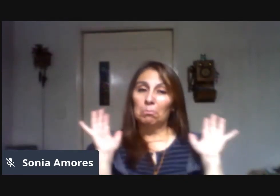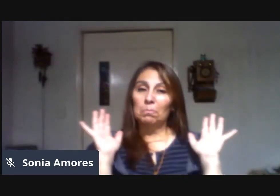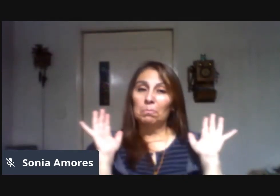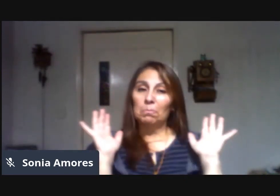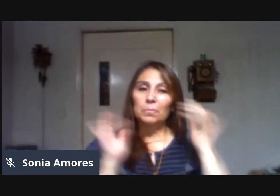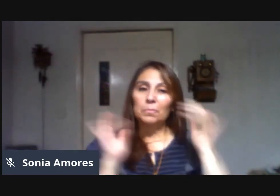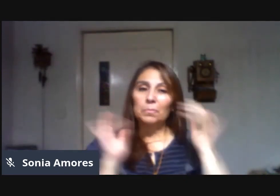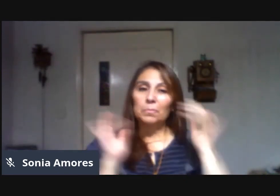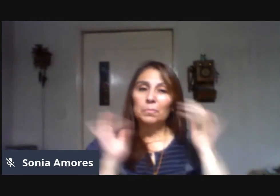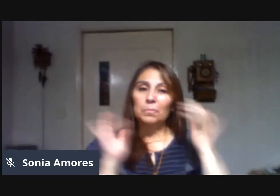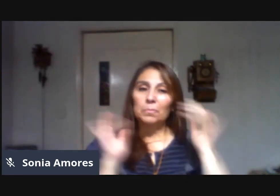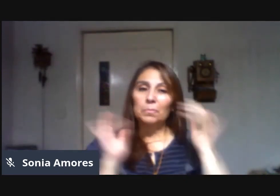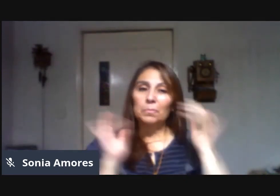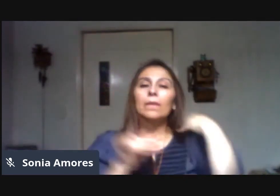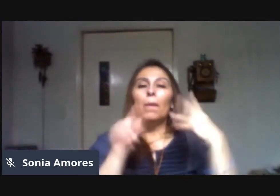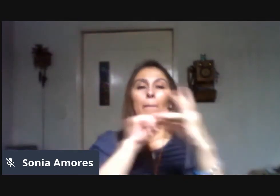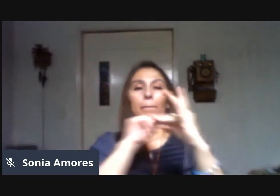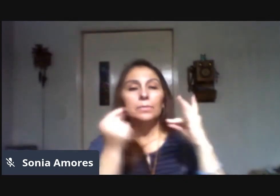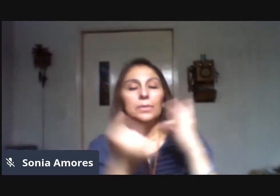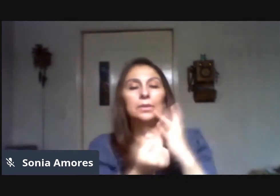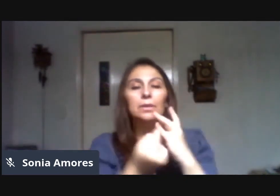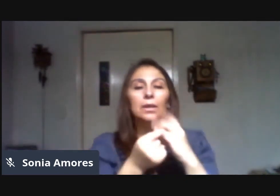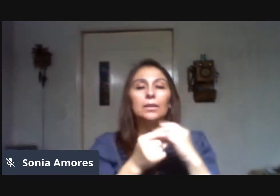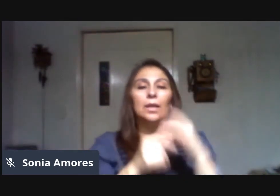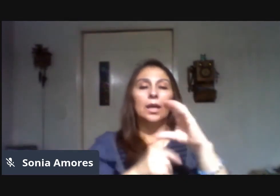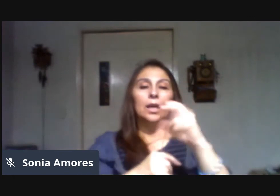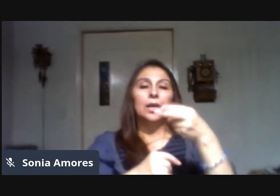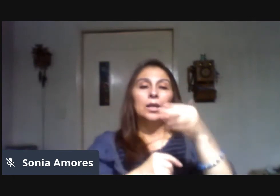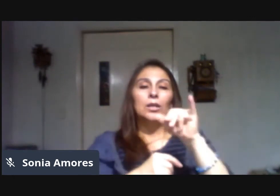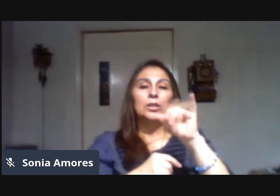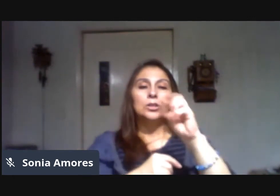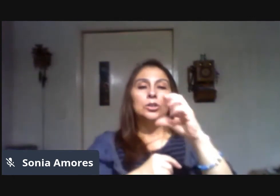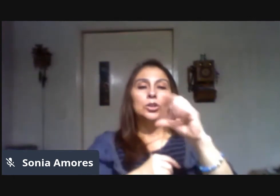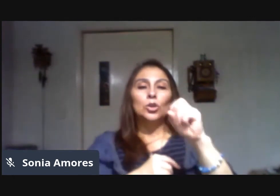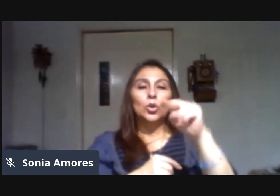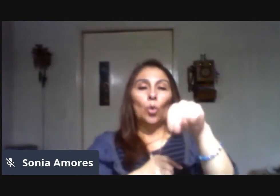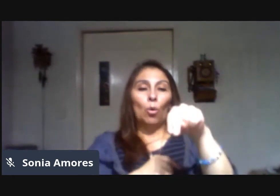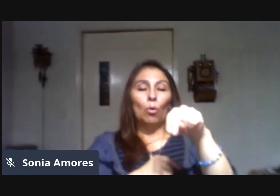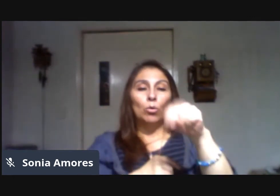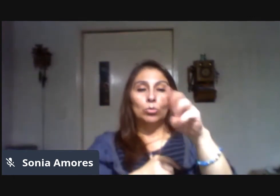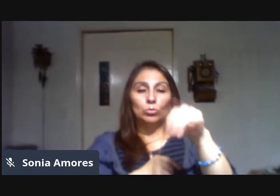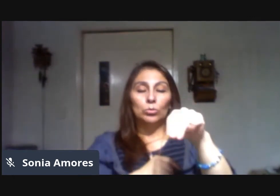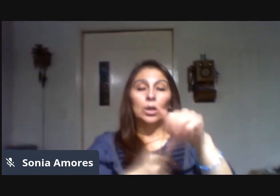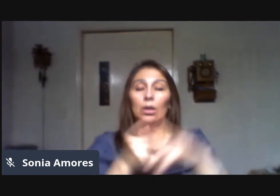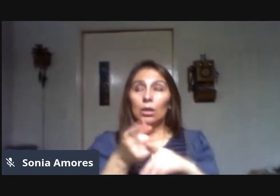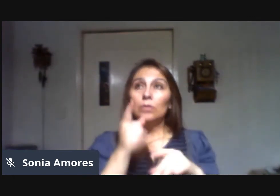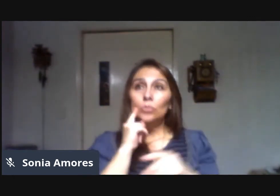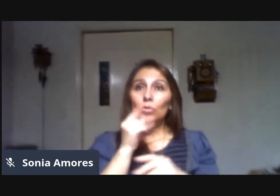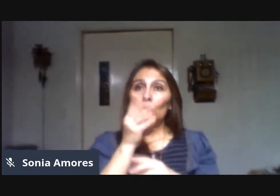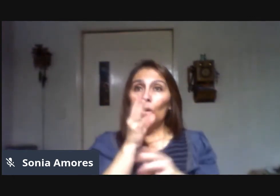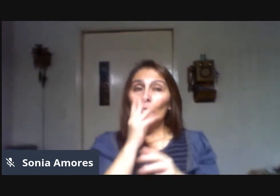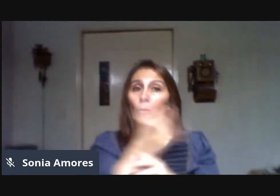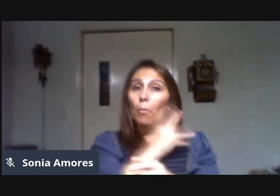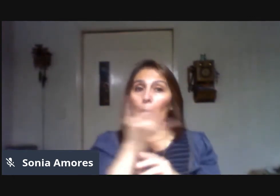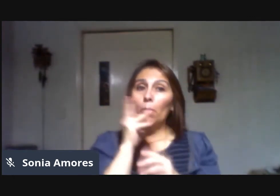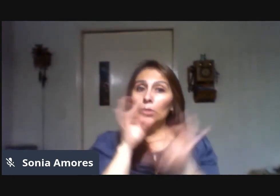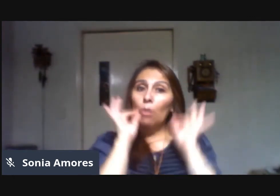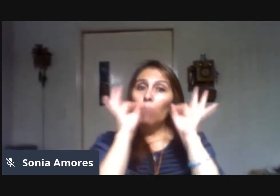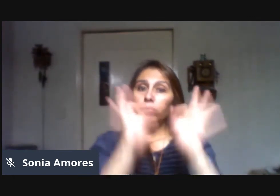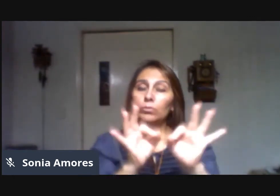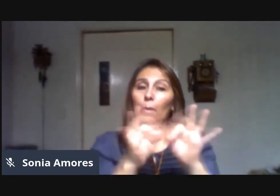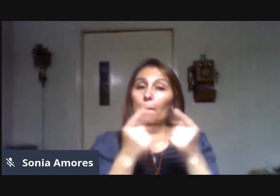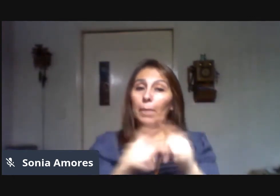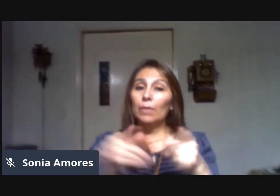desde la perspectiva de Gramsci, con un intelectual orgánico comprometido, pero tenemos unas condiciones materiales